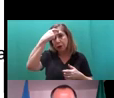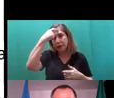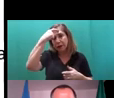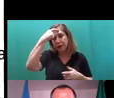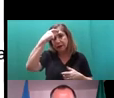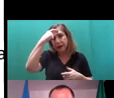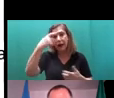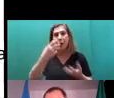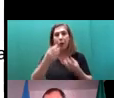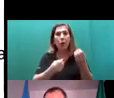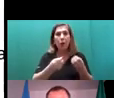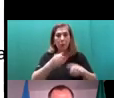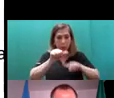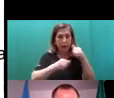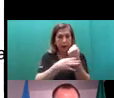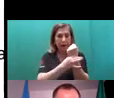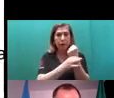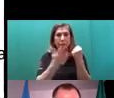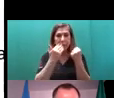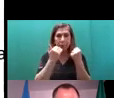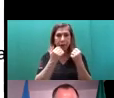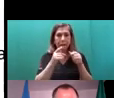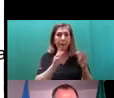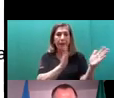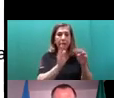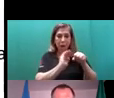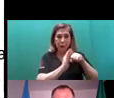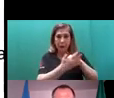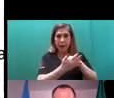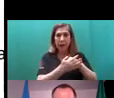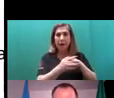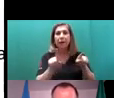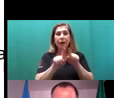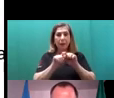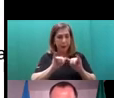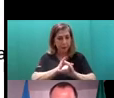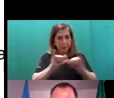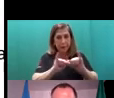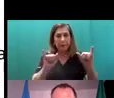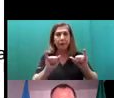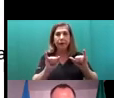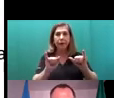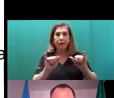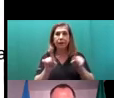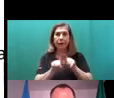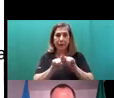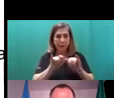de medidas de biossegurança dentro da pandemia, mas também campanhas de coordenação